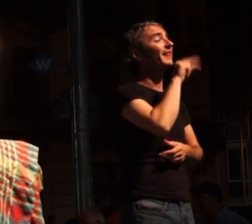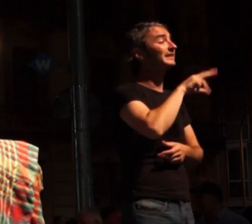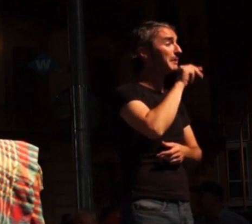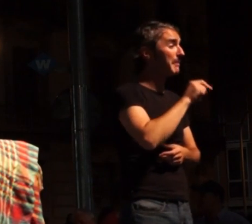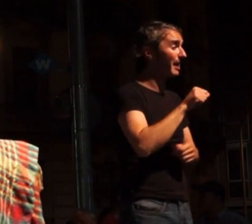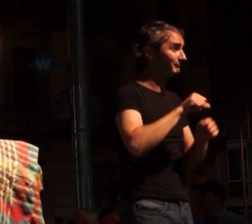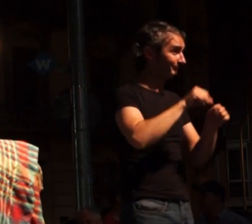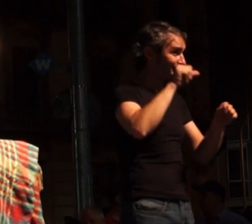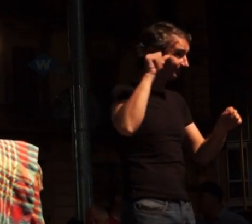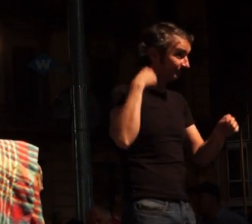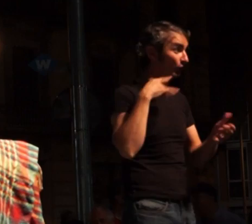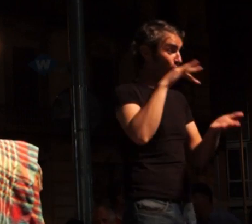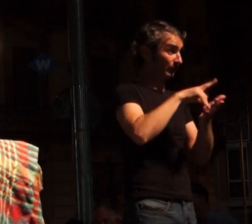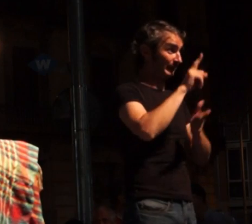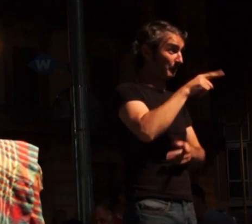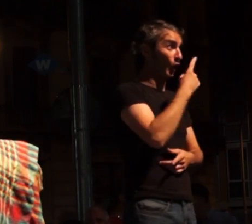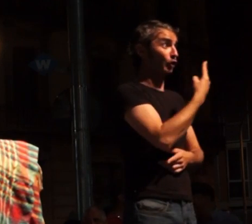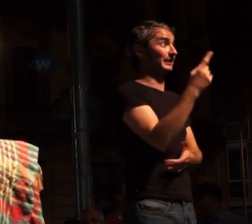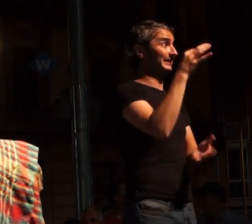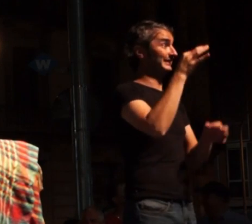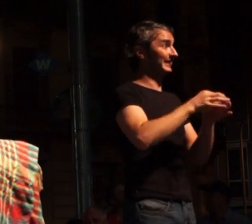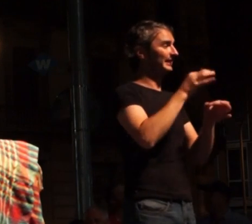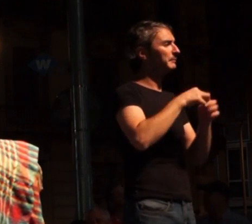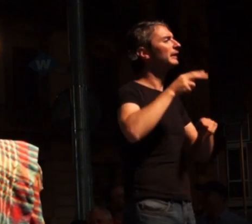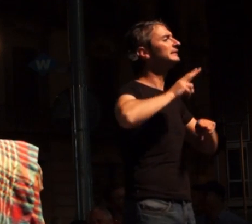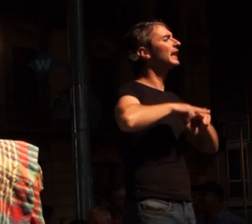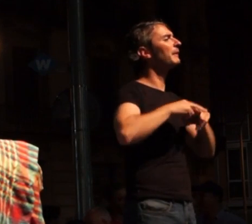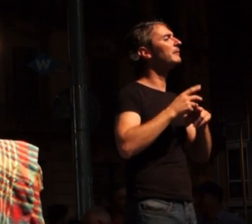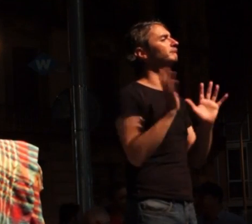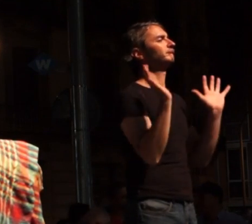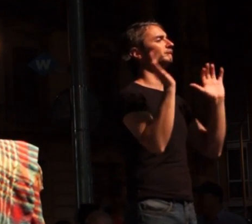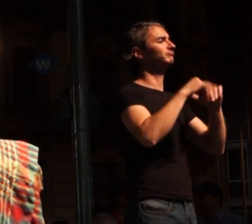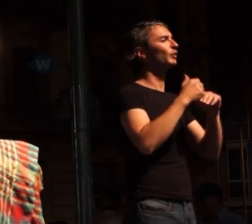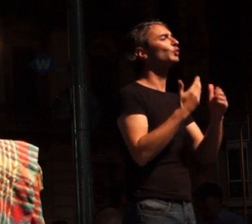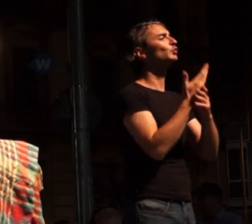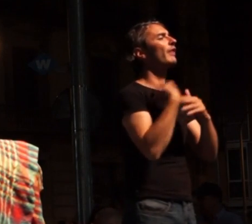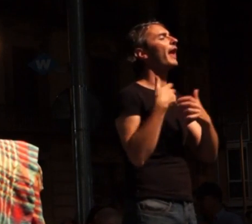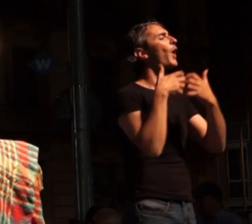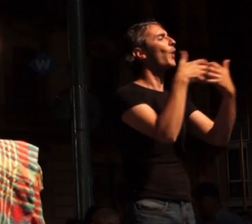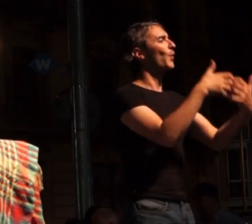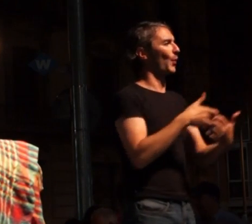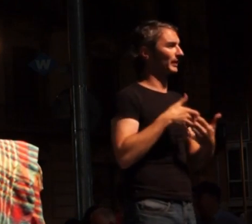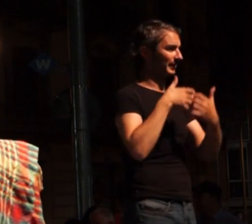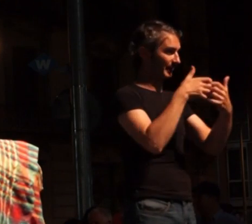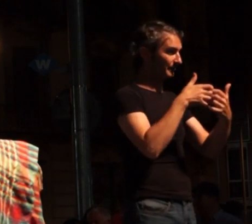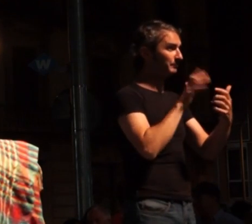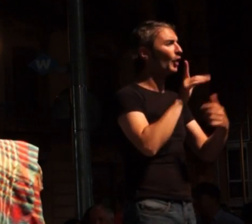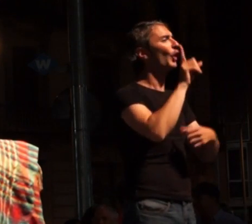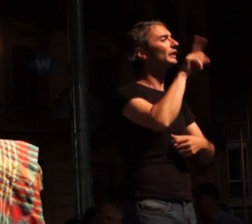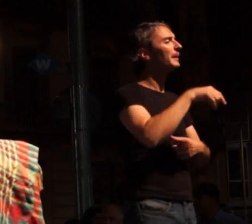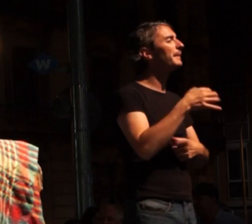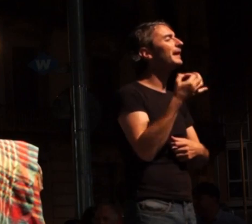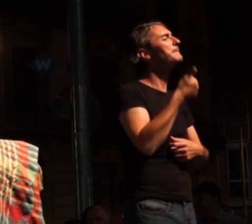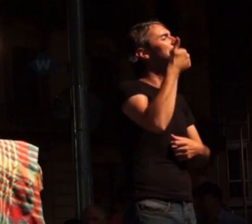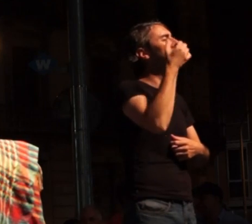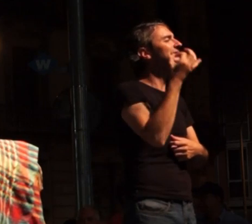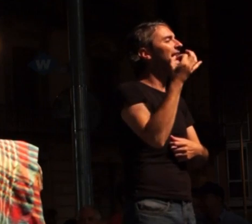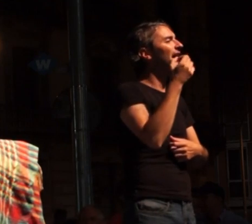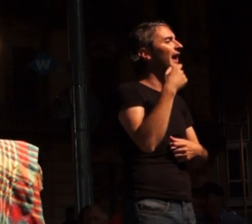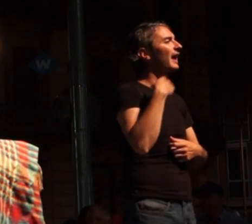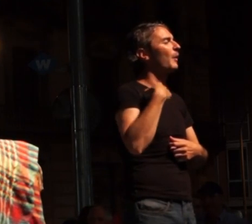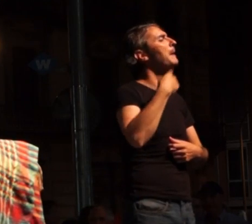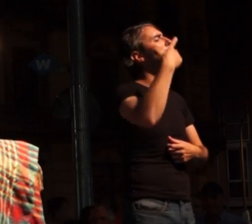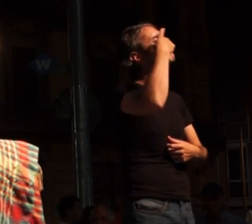desembre, l'11 de setembre celebrem jornades de lluita, però també i sobretot de